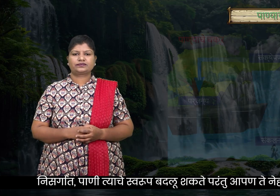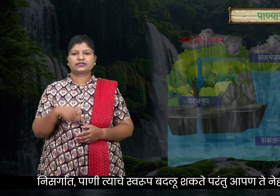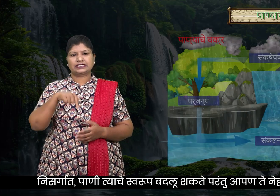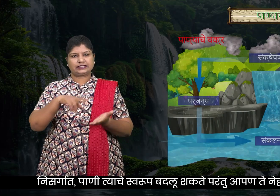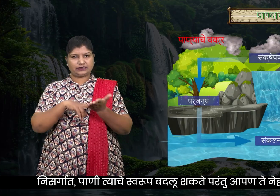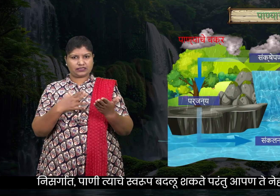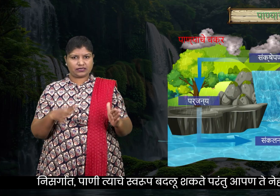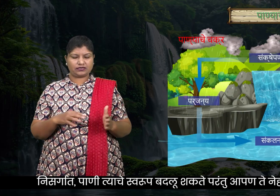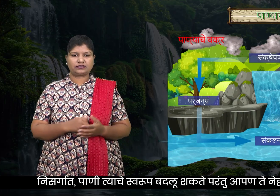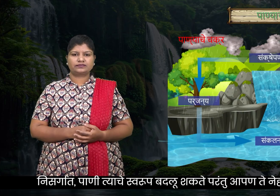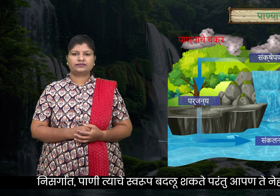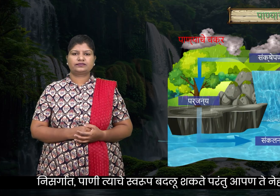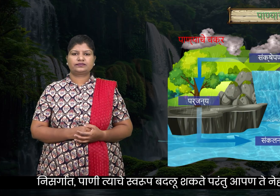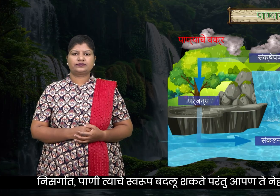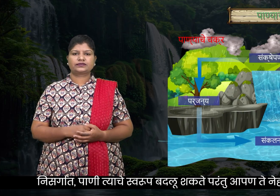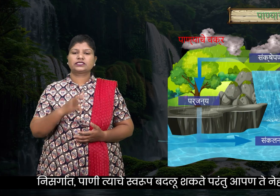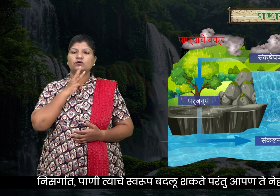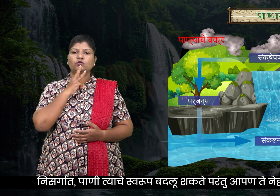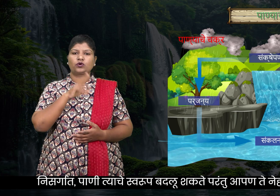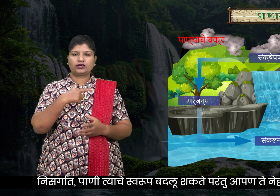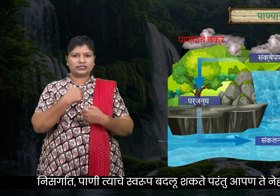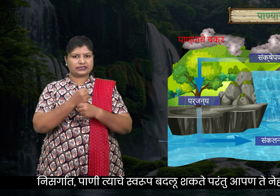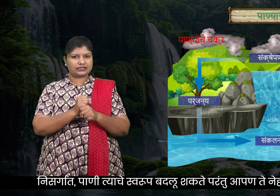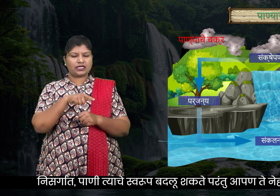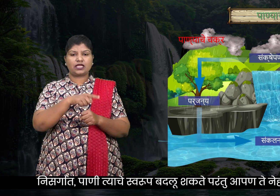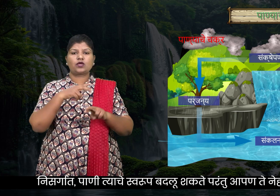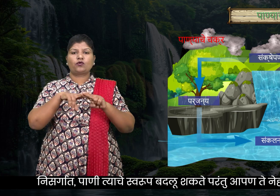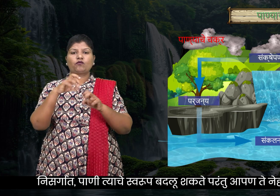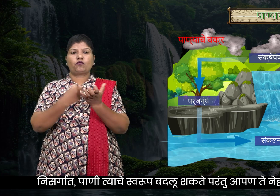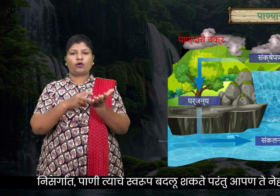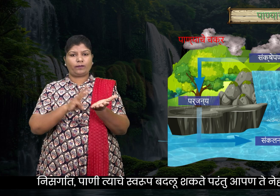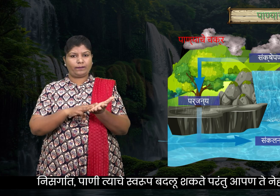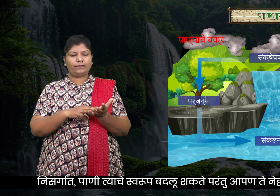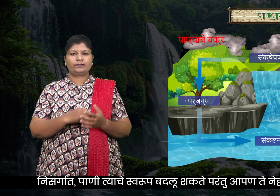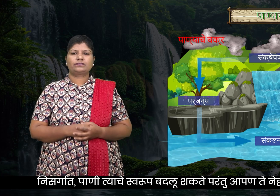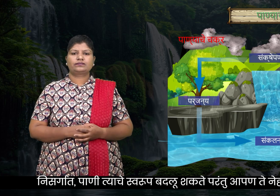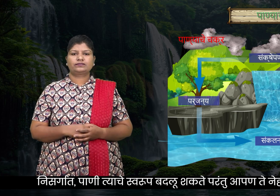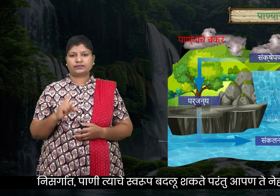निसर्गात पाणी त्याचे स्वरूप बदलू शकते, परंतु आपण ते नेहमी मिळवू शकतो.